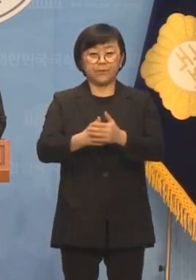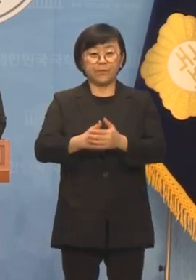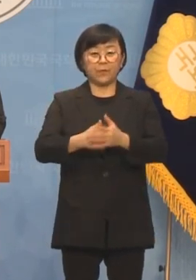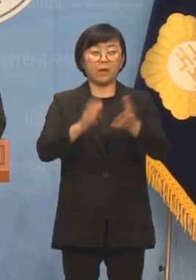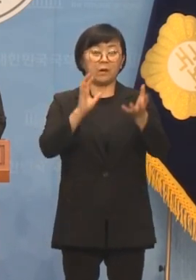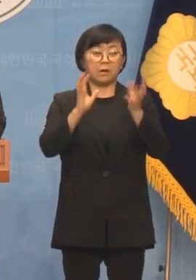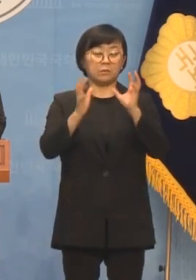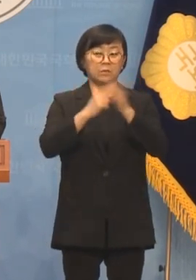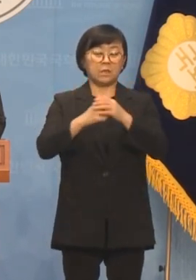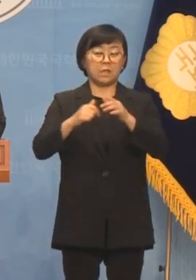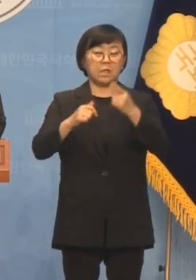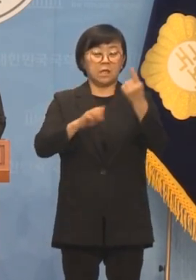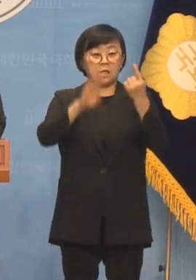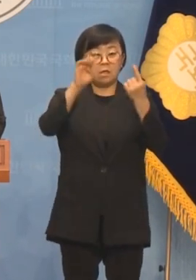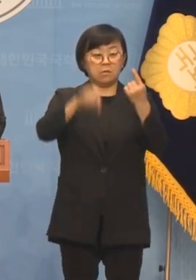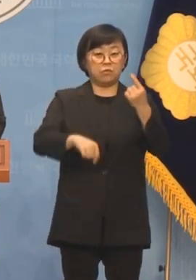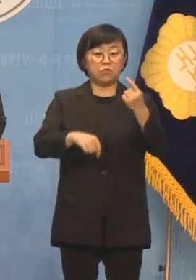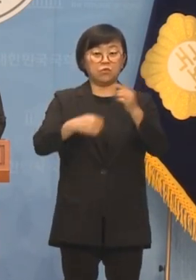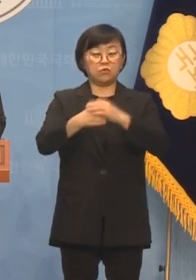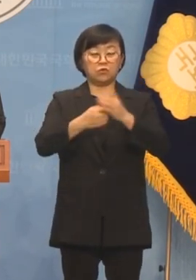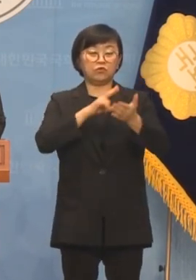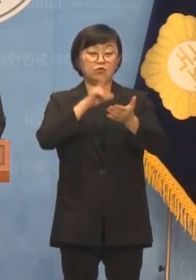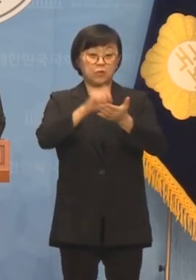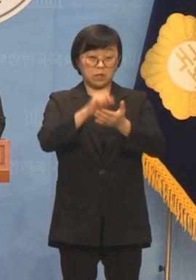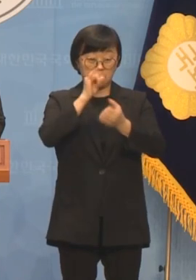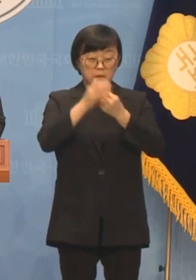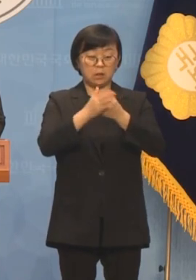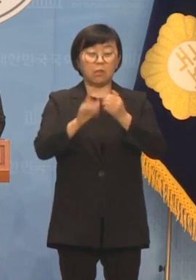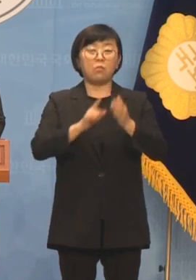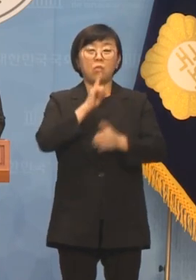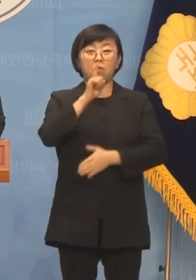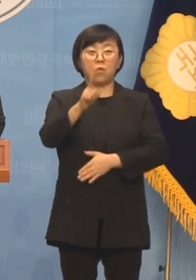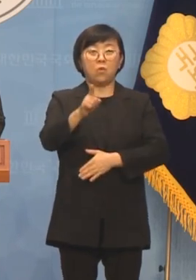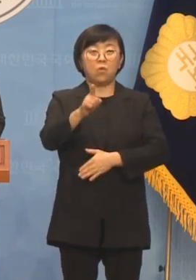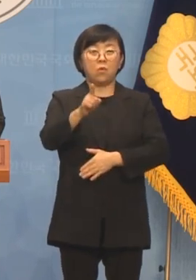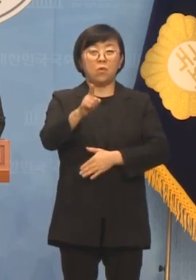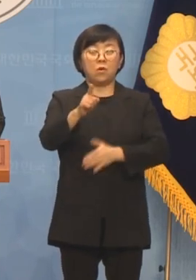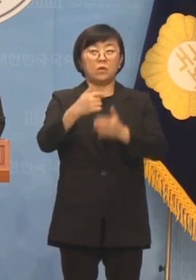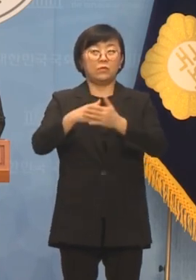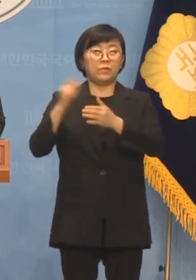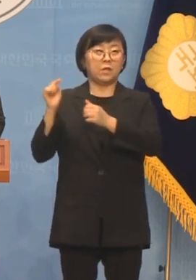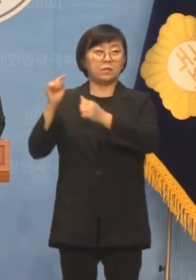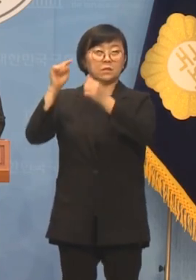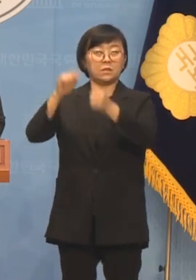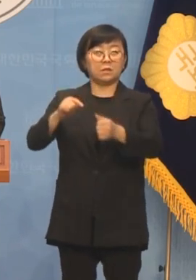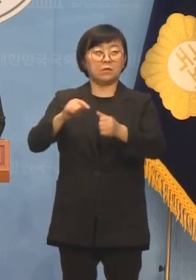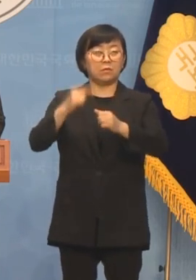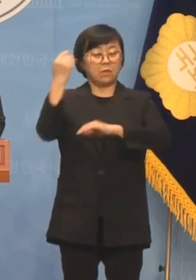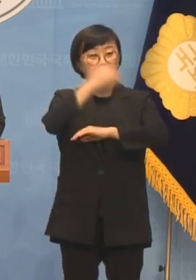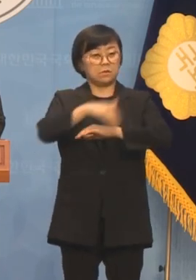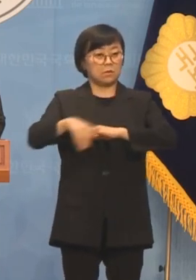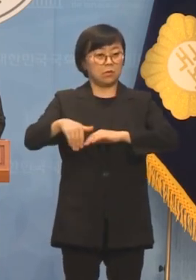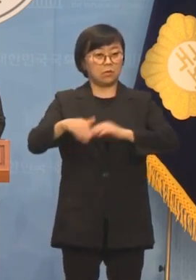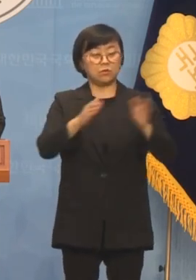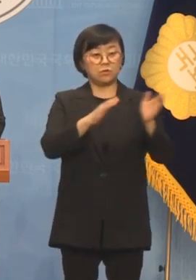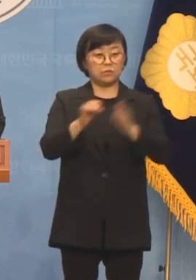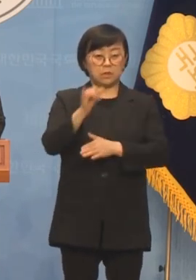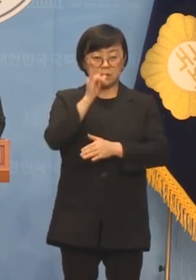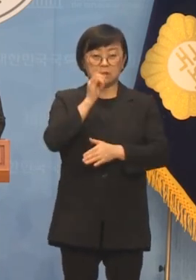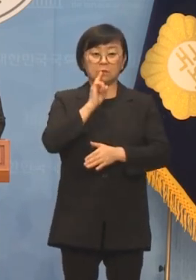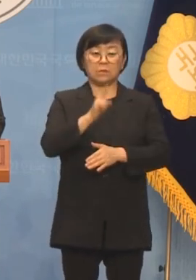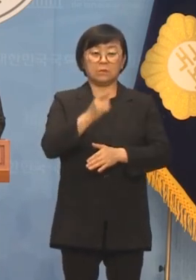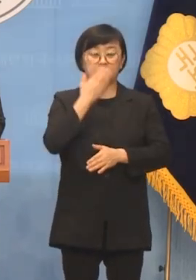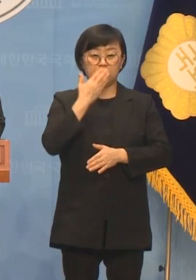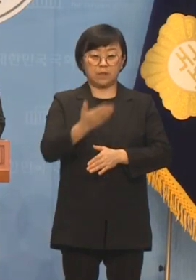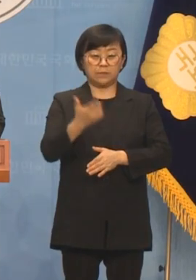컨퍼런스 1번 세션 주제로 삼았다는 것은 이번 보고서가 상부의 지시로 매우 계획적으로 준비되었다는 것을